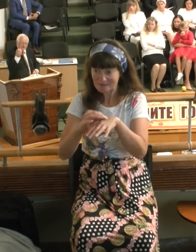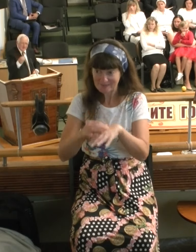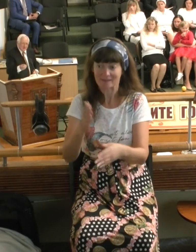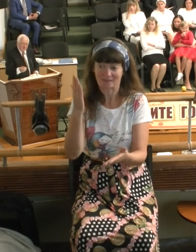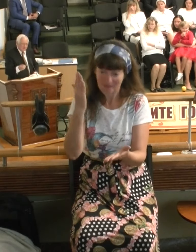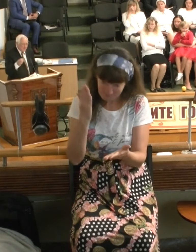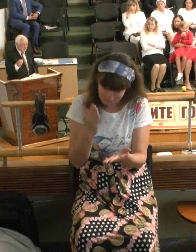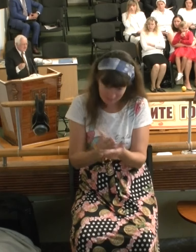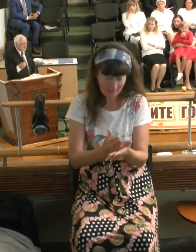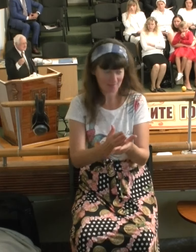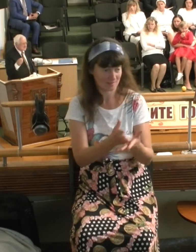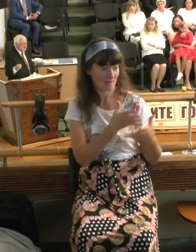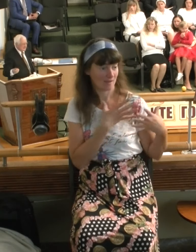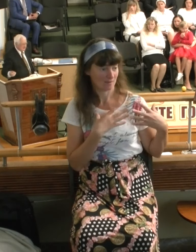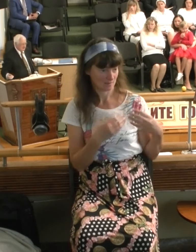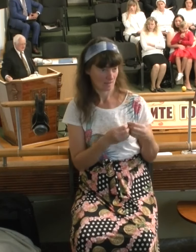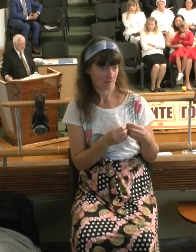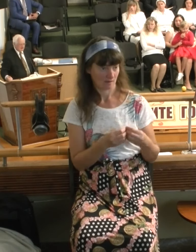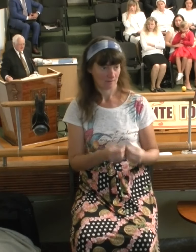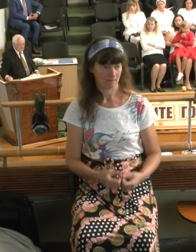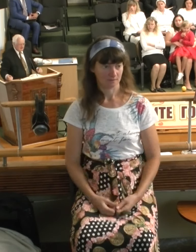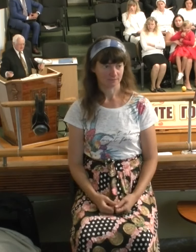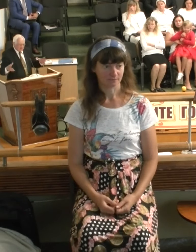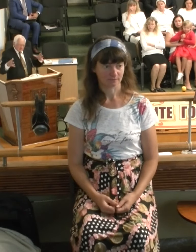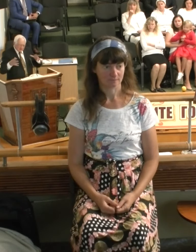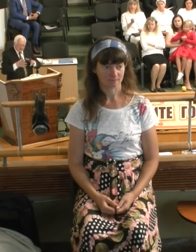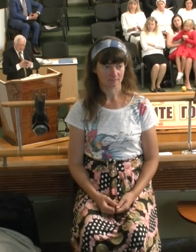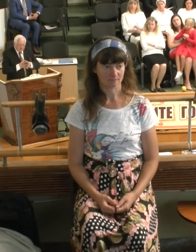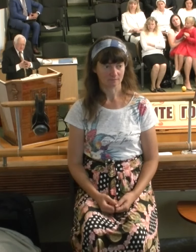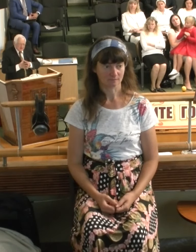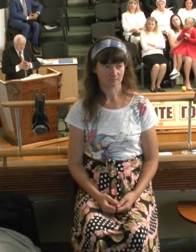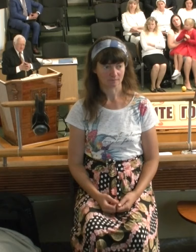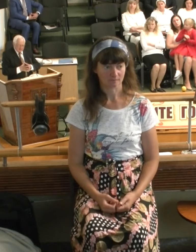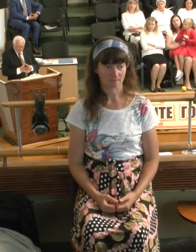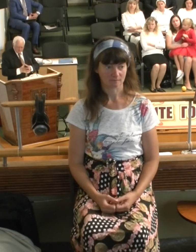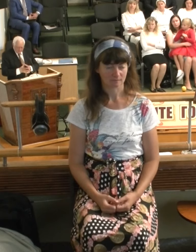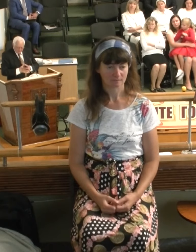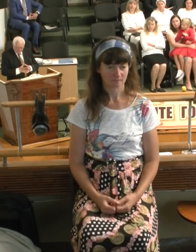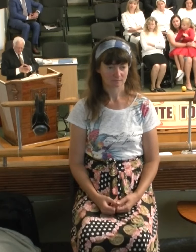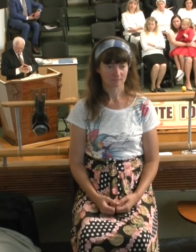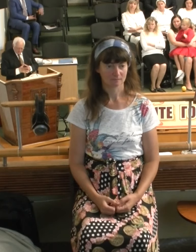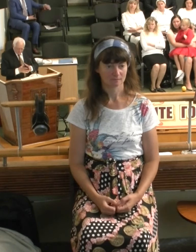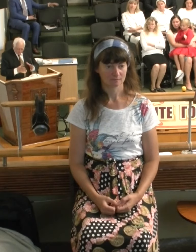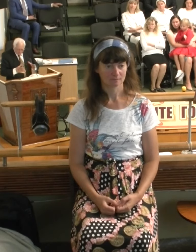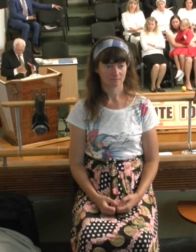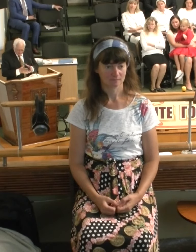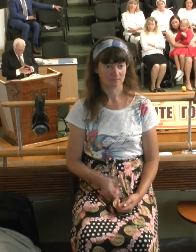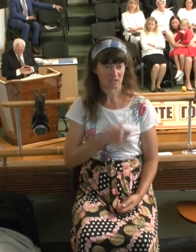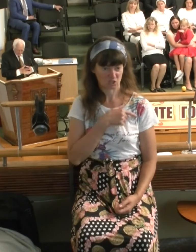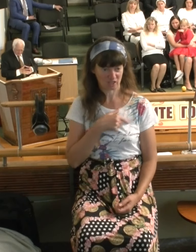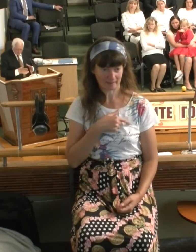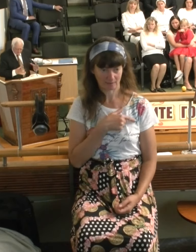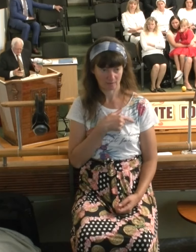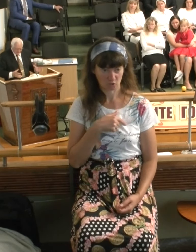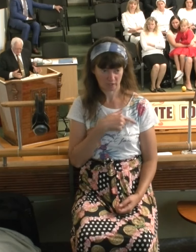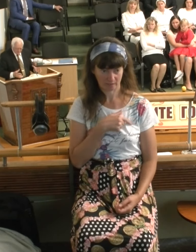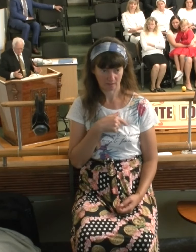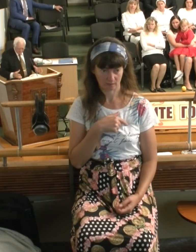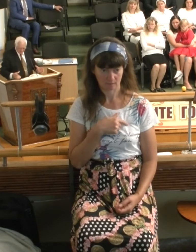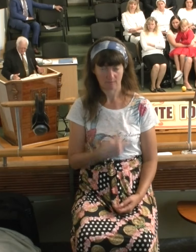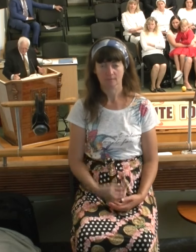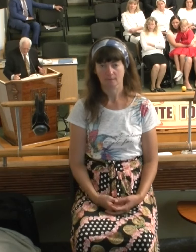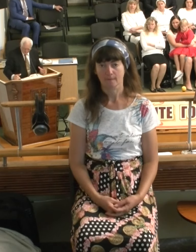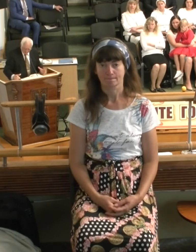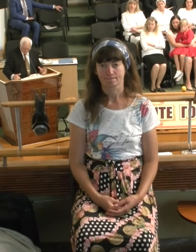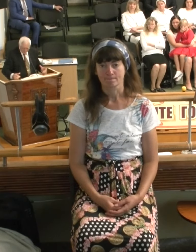тело Христово, порознь члена. И вот такими мы должны быть. Послание Колоссянам, 3